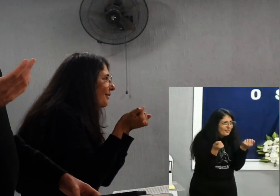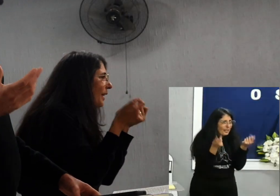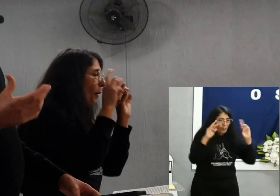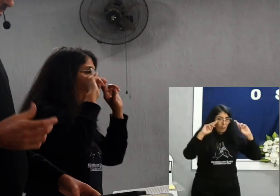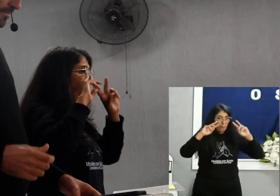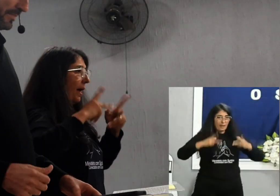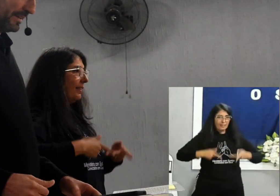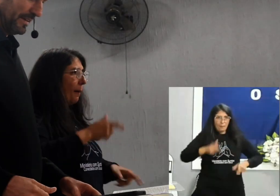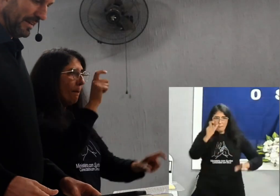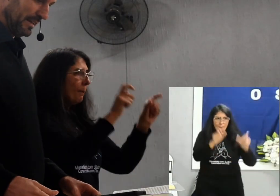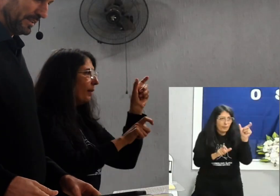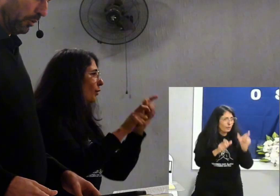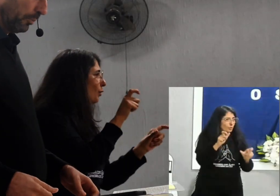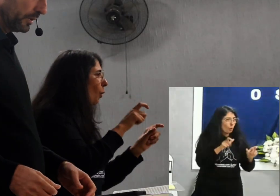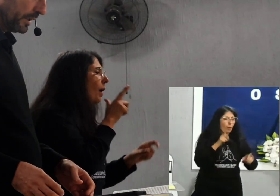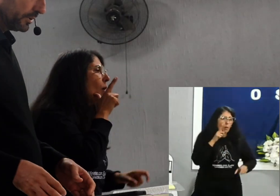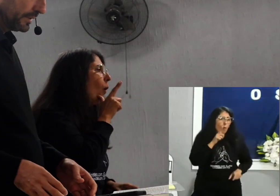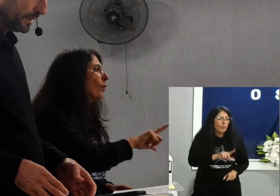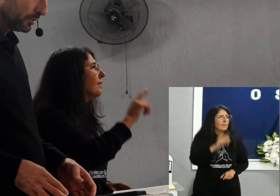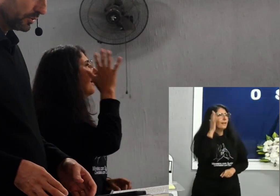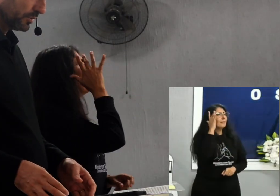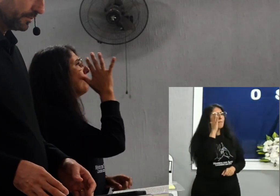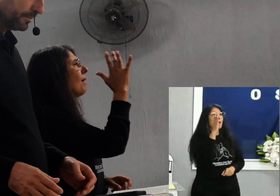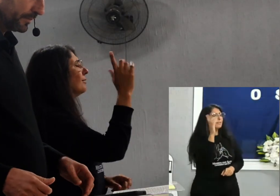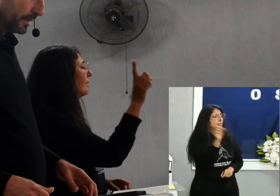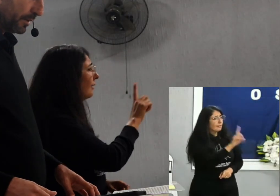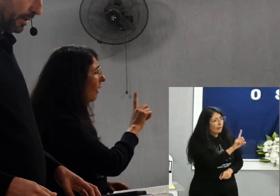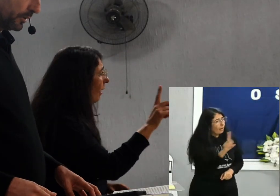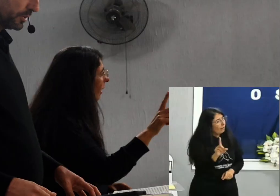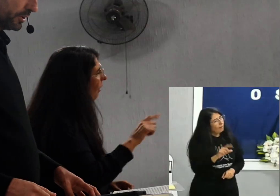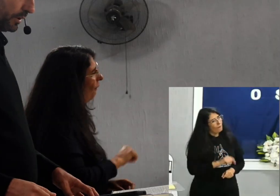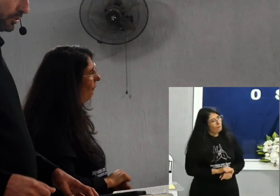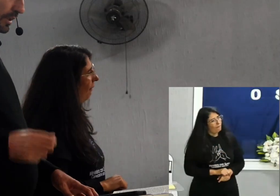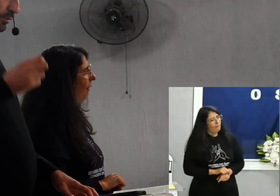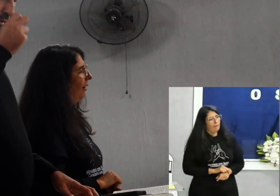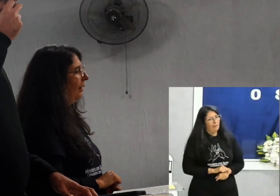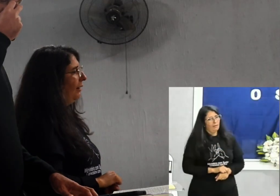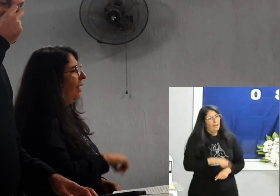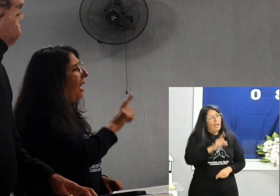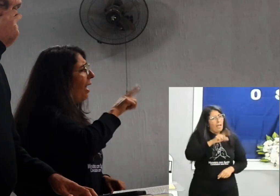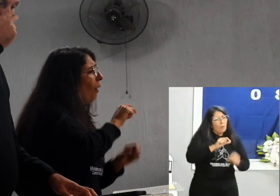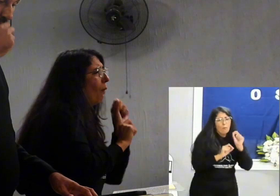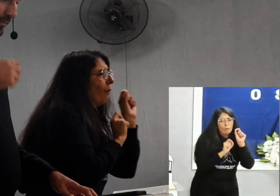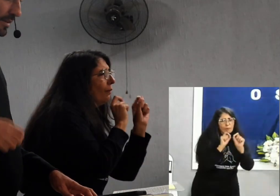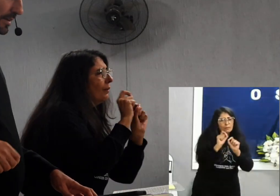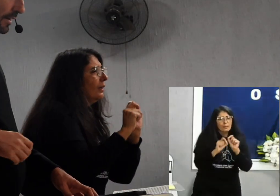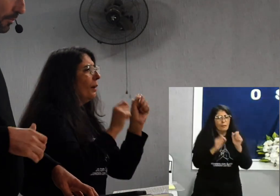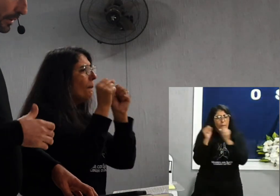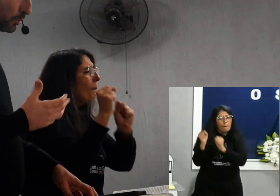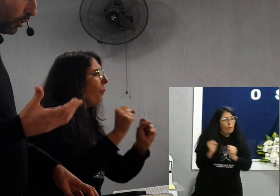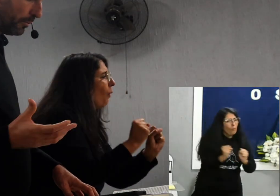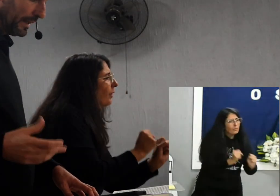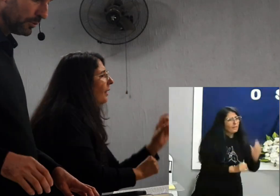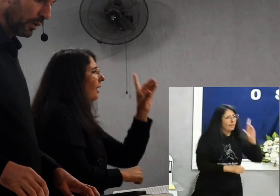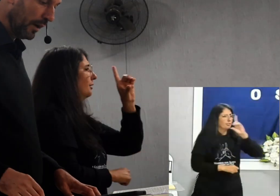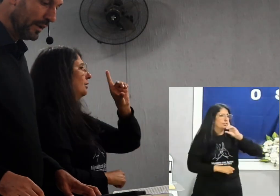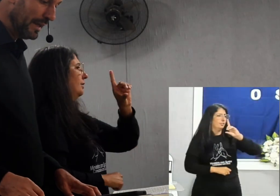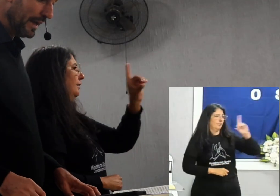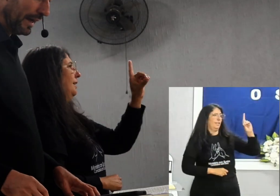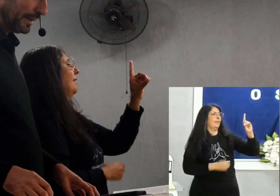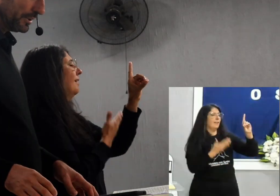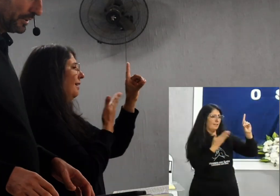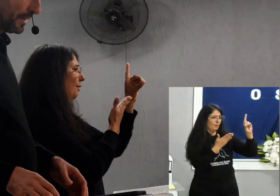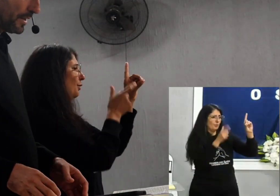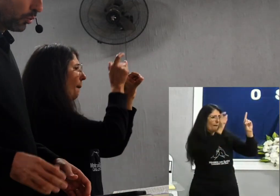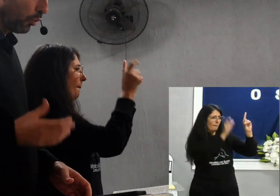imaginar. Esse é o poder de Deus para os que estão sendo salvos. Mas o homem natural,